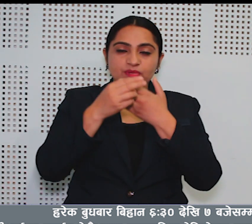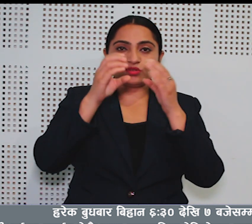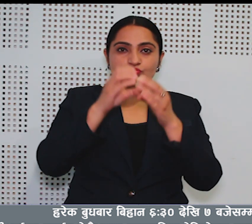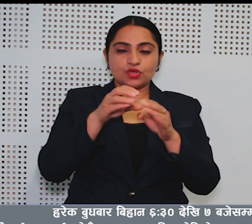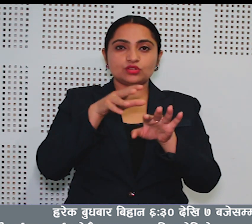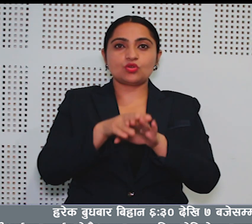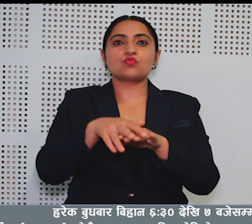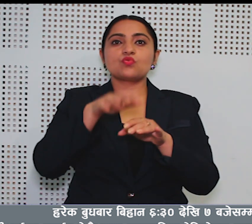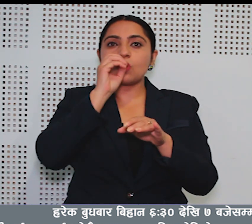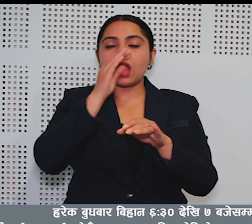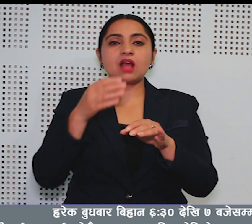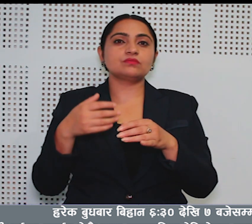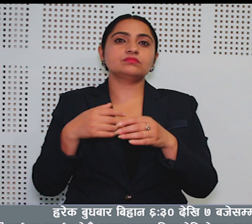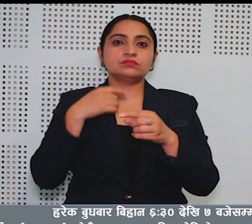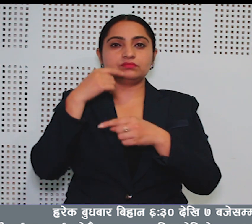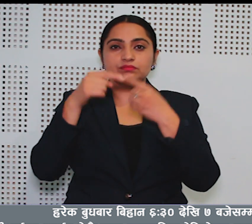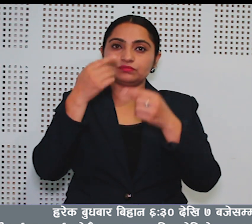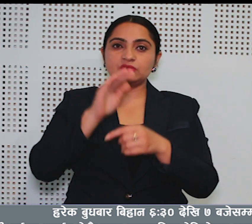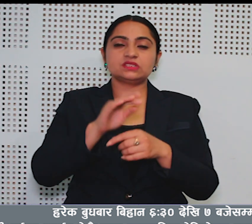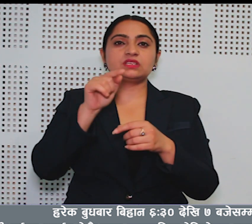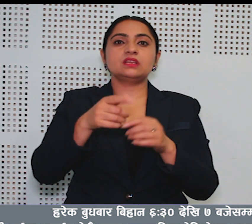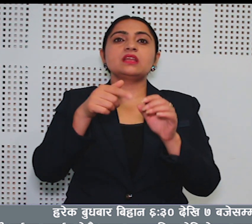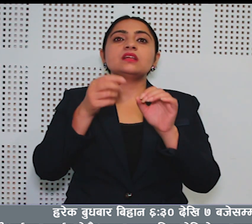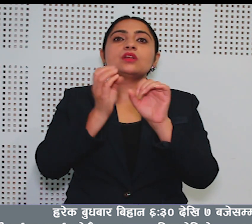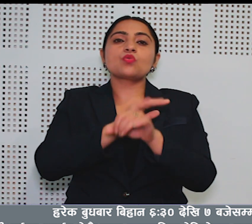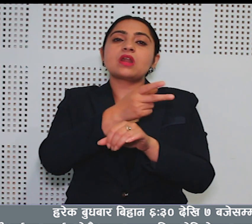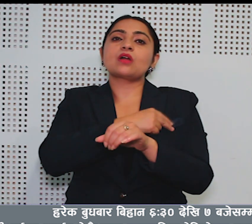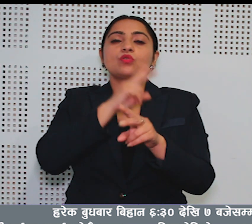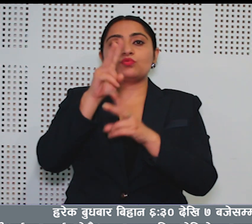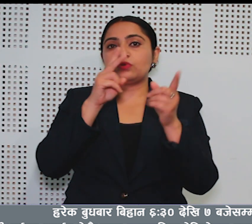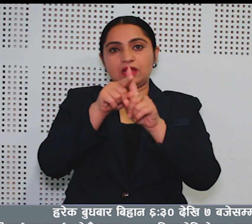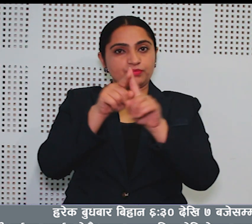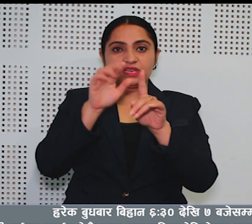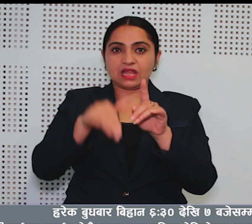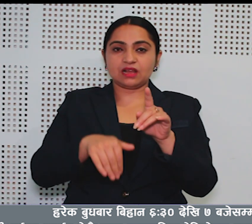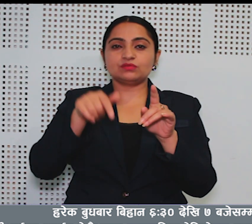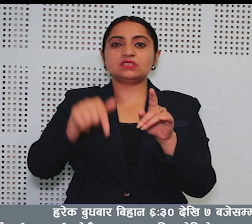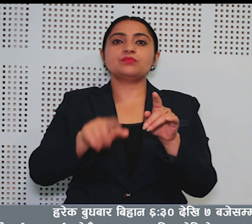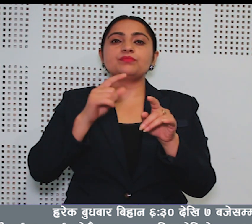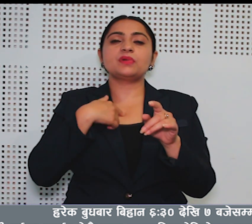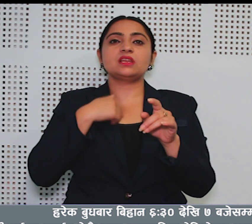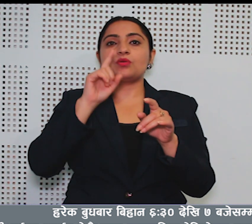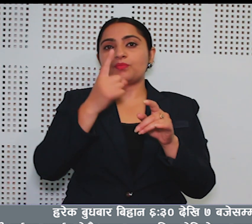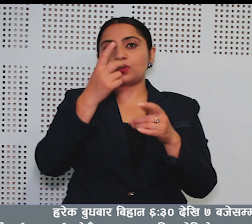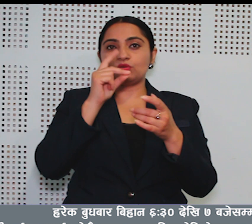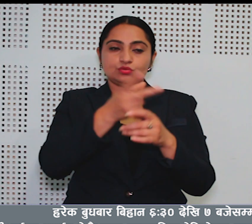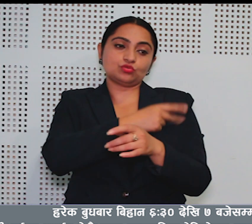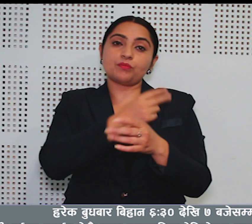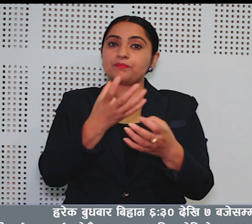कार्यक्रम हरेक हप्ता सुन्छु। कोरोनाको खोपको कुरा गर्दा मैले चाहिँ पहिलो र दोस्रो मात्र खोप त लाएकी थिएँ, तर बुस्टर